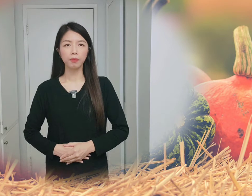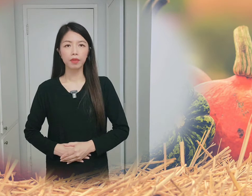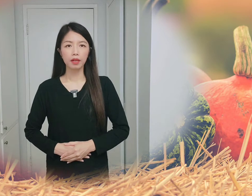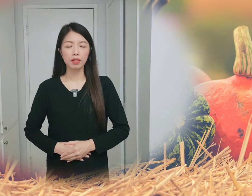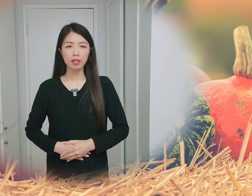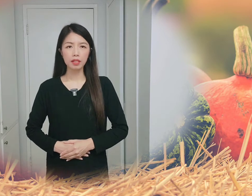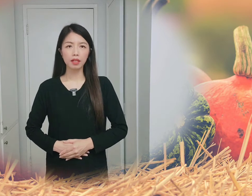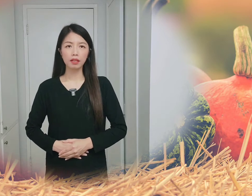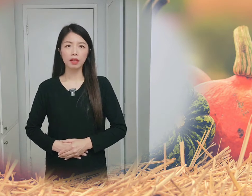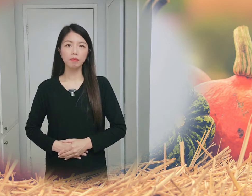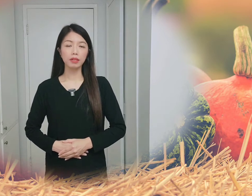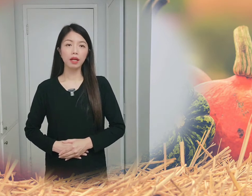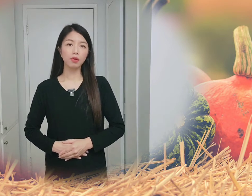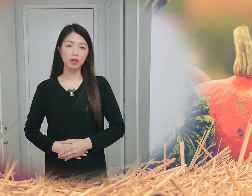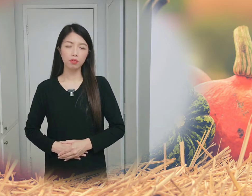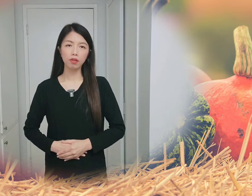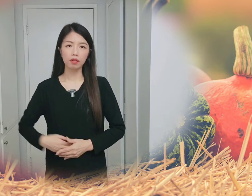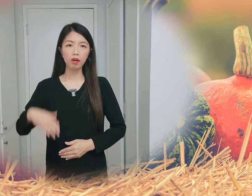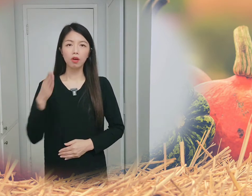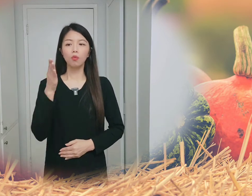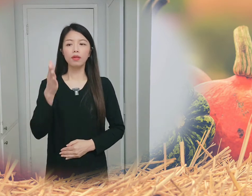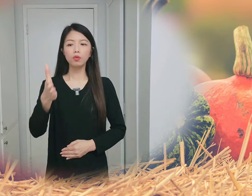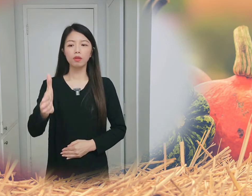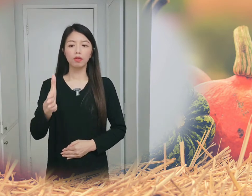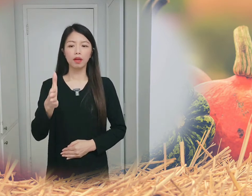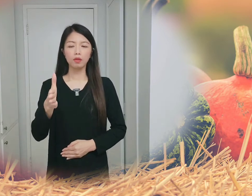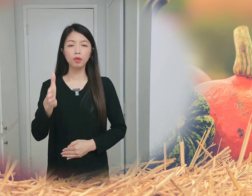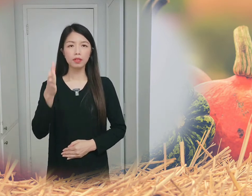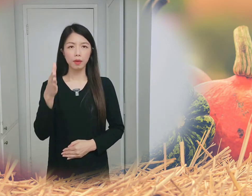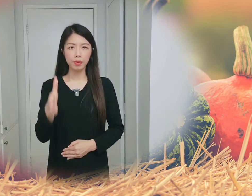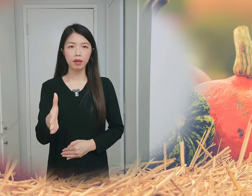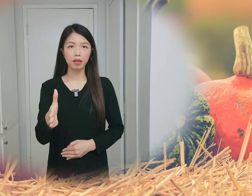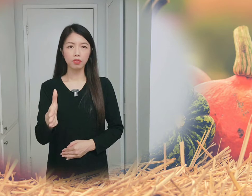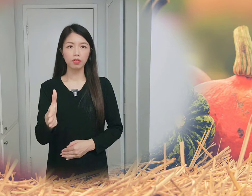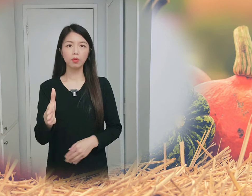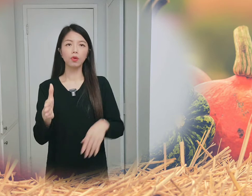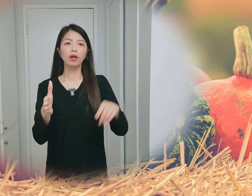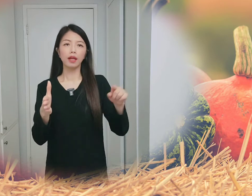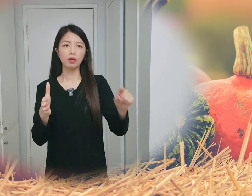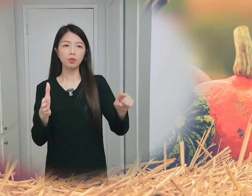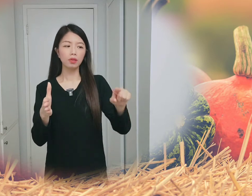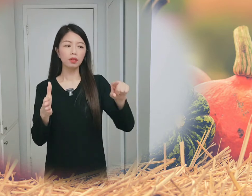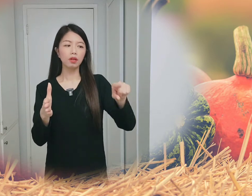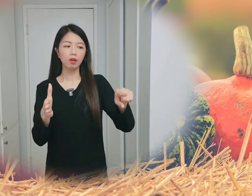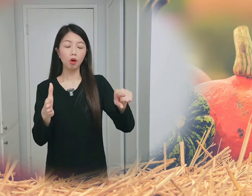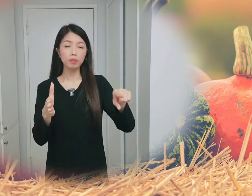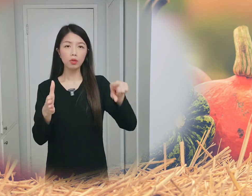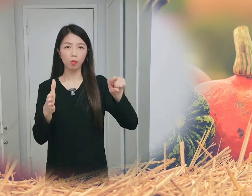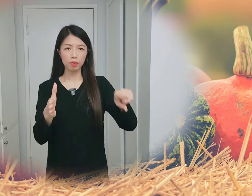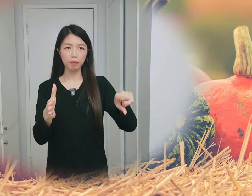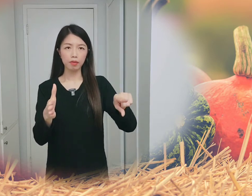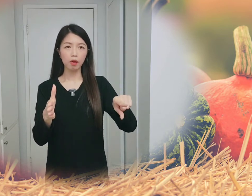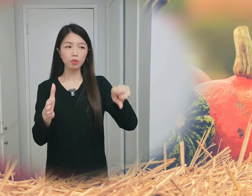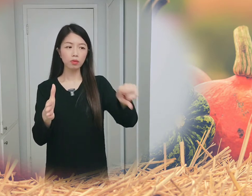해드릴게요. 신실하다는 일단 믿다라고 하는 뜻의 수어는요. 왼손이 이렇게 손끝이 앞을 향하게 해주시고 다른 손은